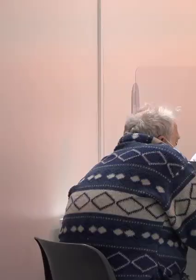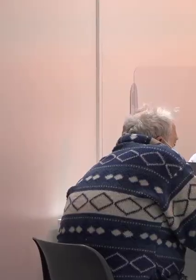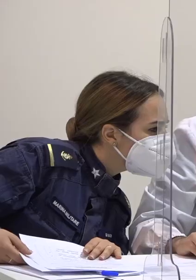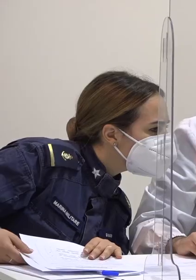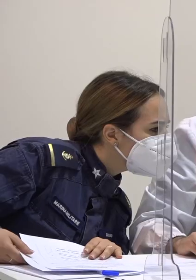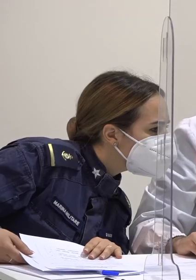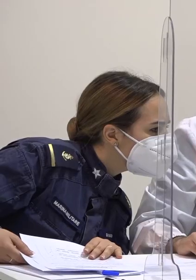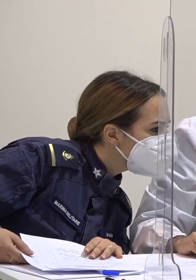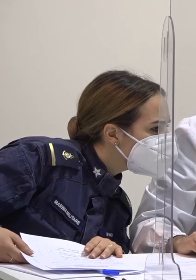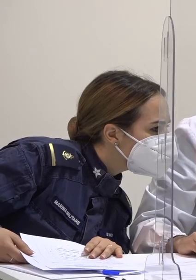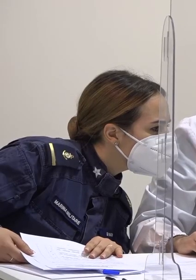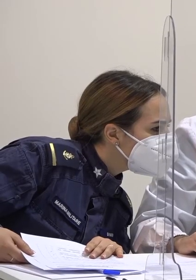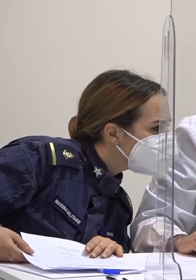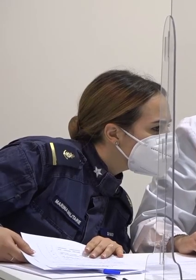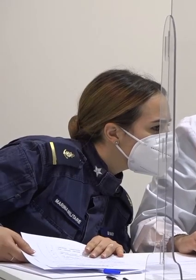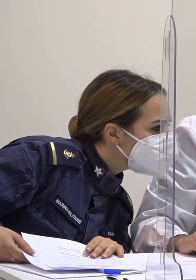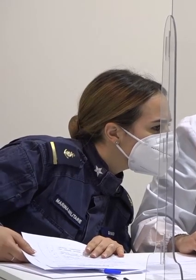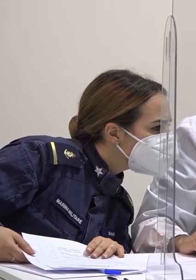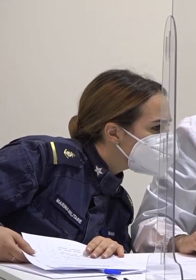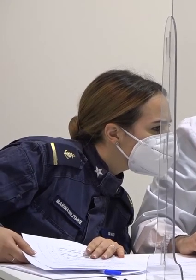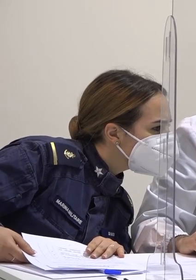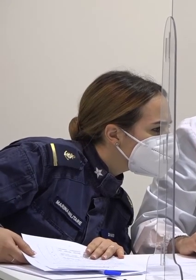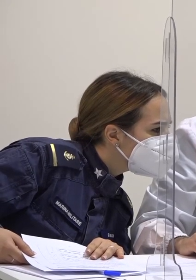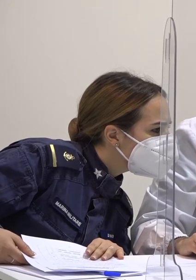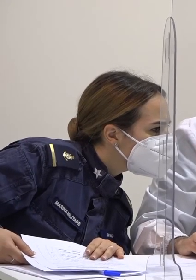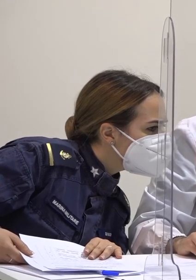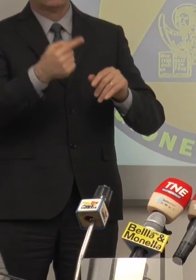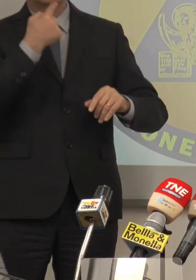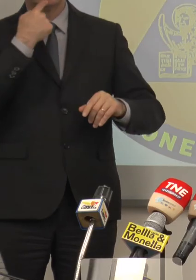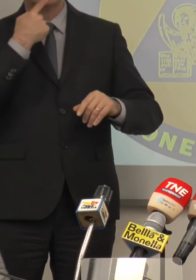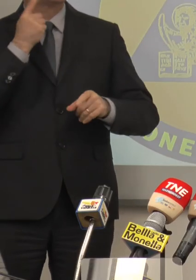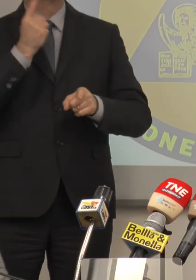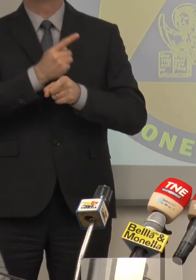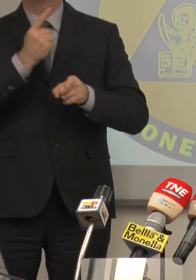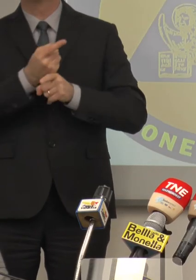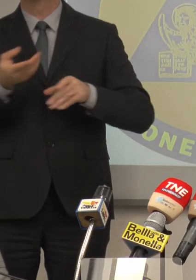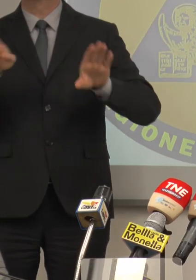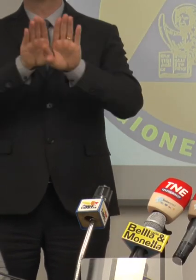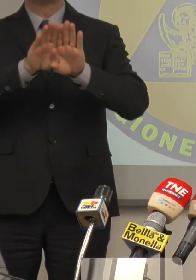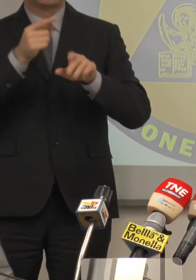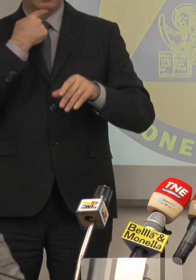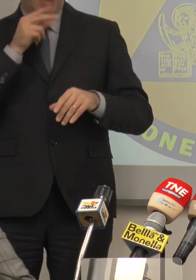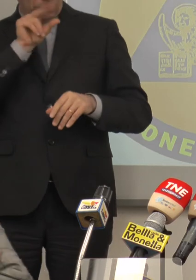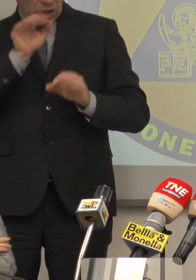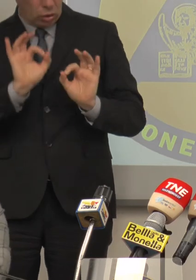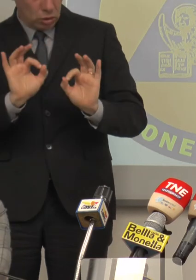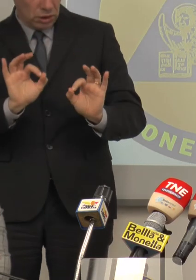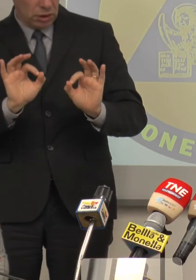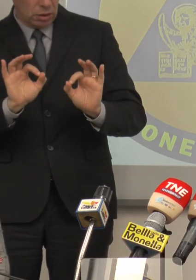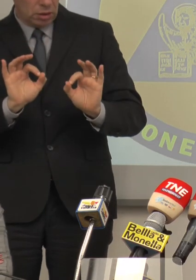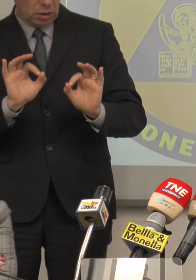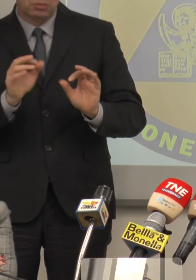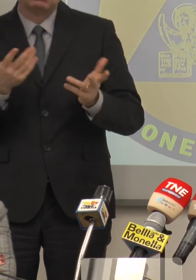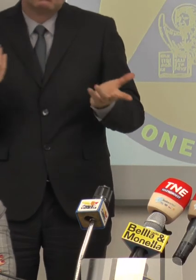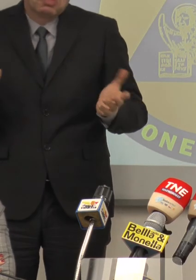100.000 abitanti. Attenzione, chi predica la chiusura sicuramente, come si dice, lo fa su una base